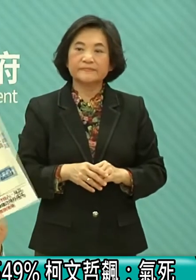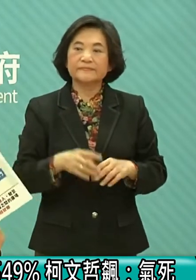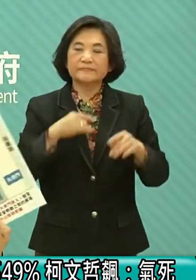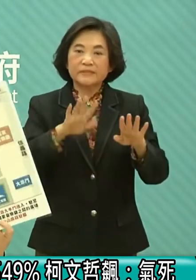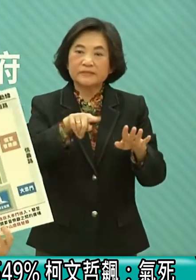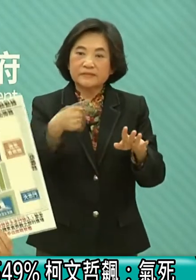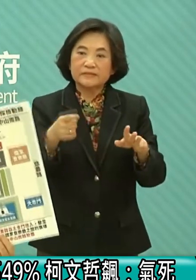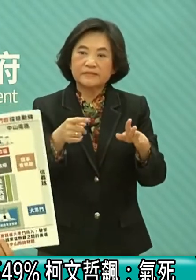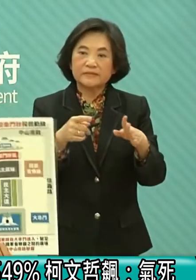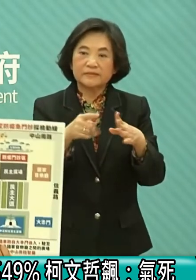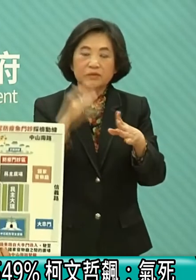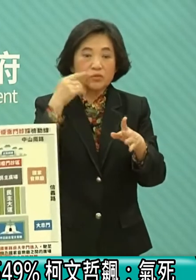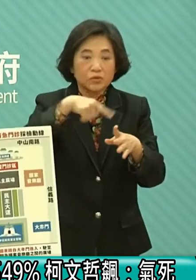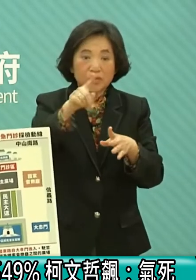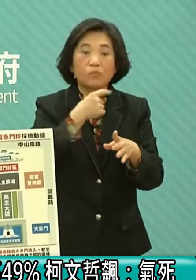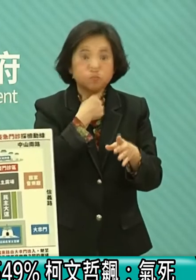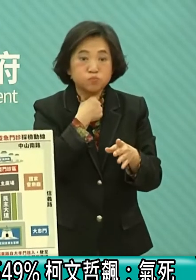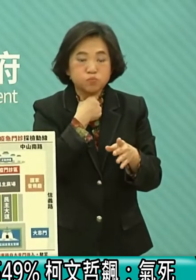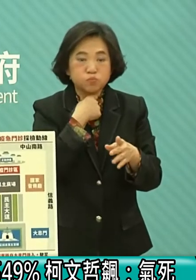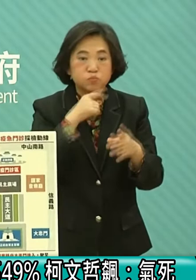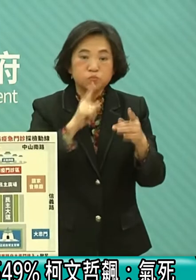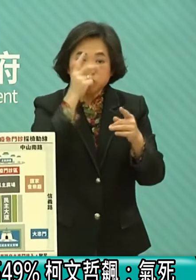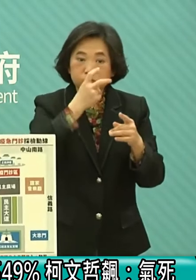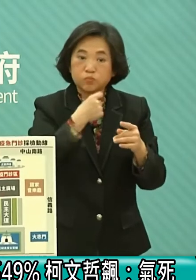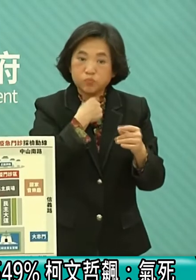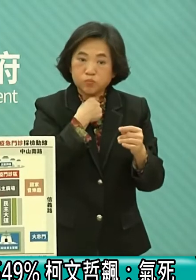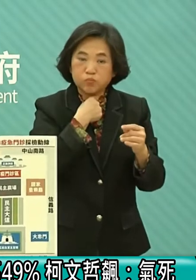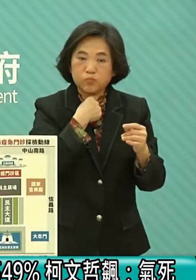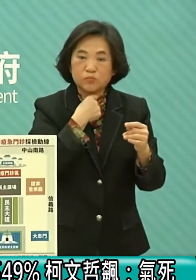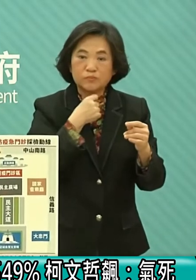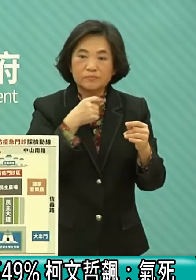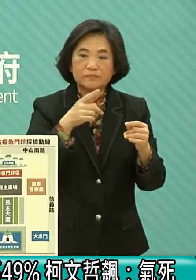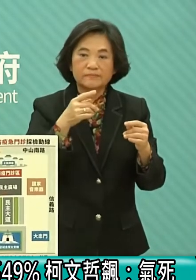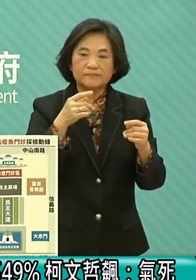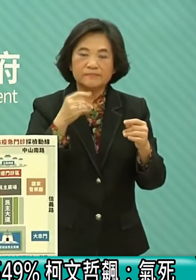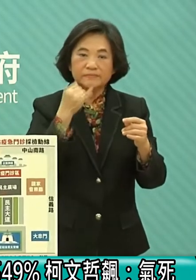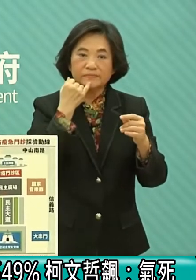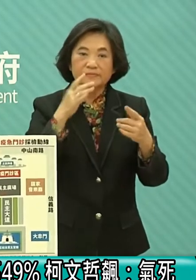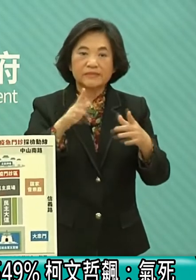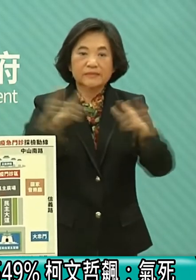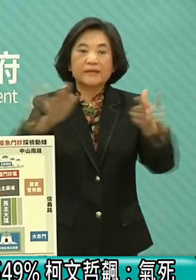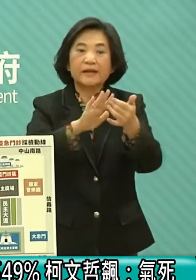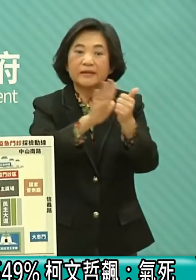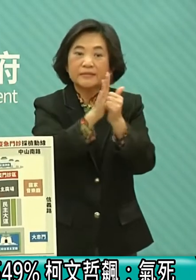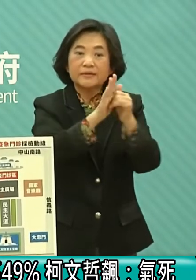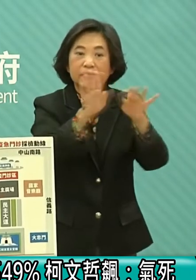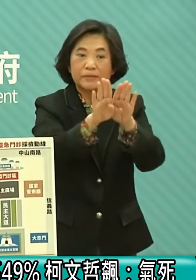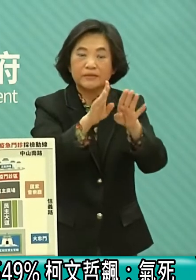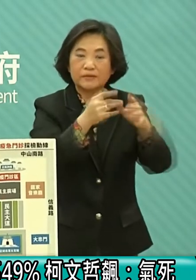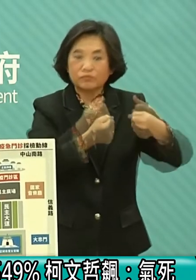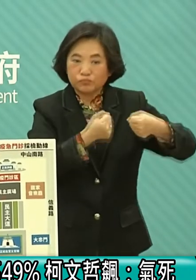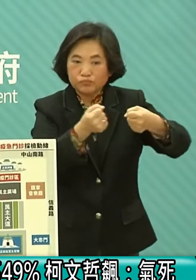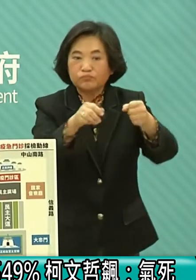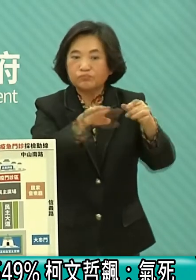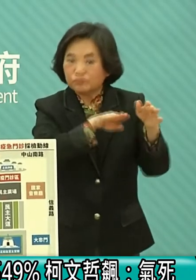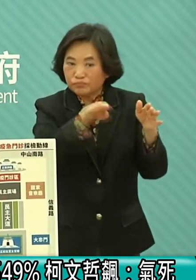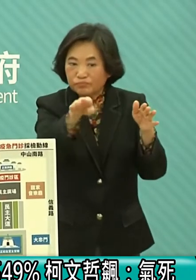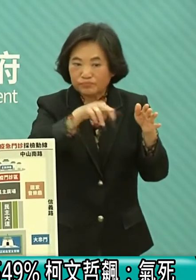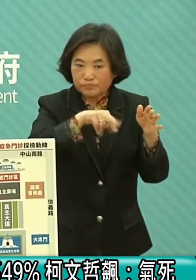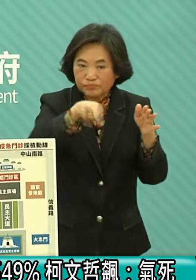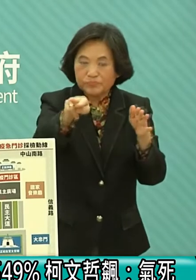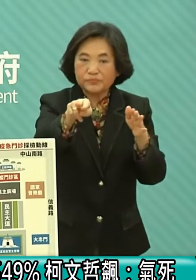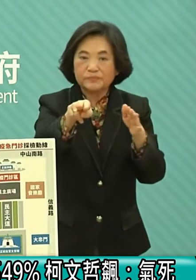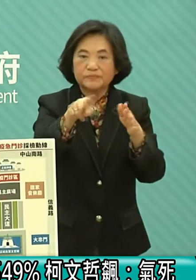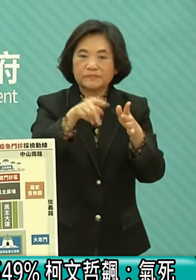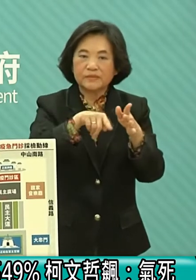要来看病的哦，还是从这个大校门进来哦，那从中